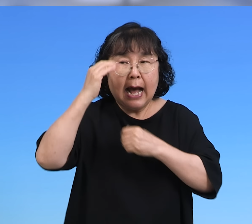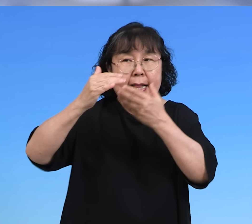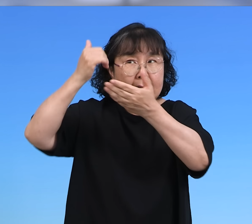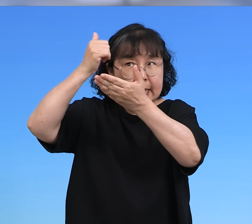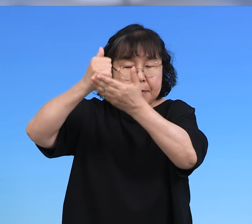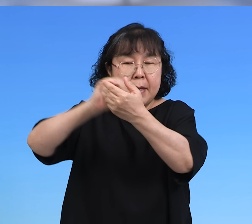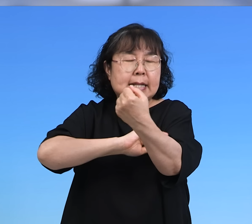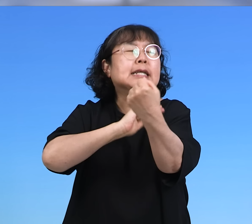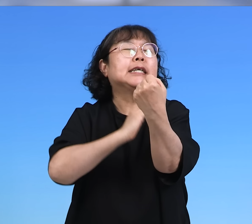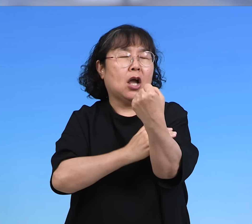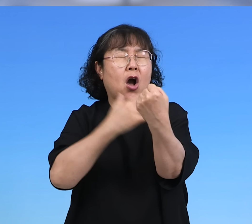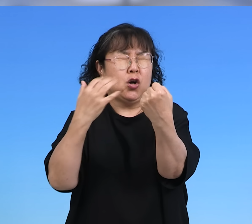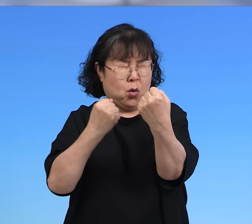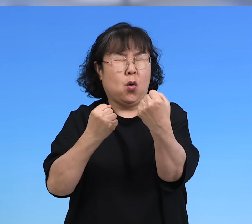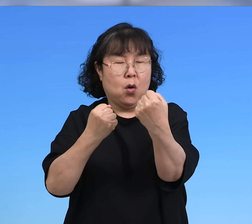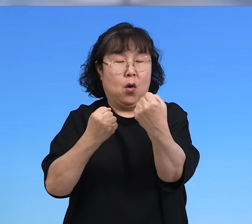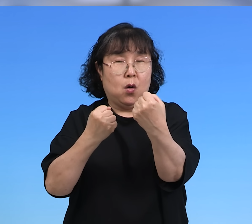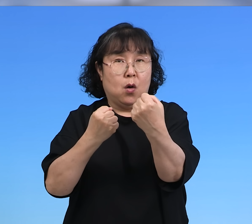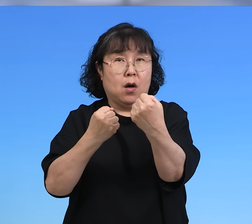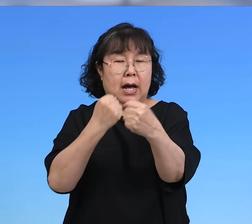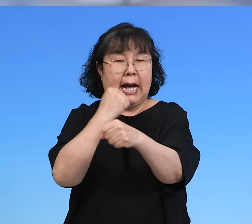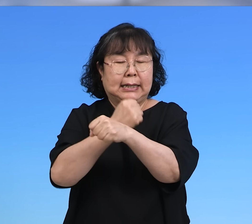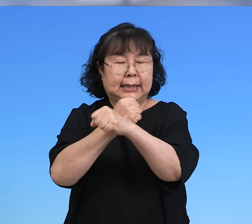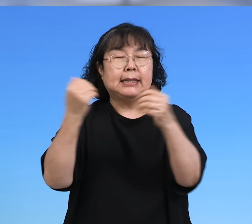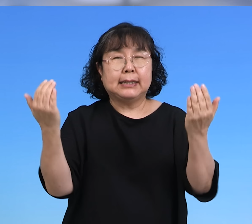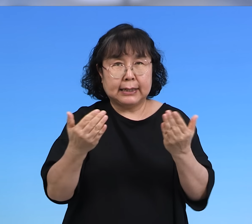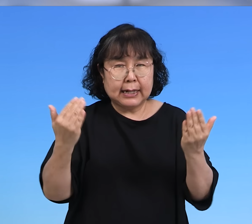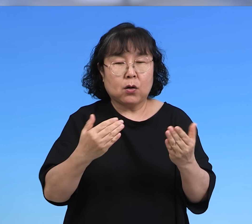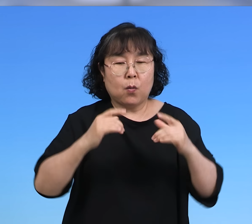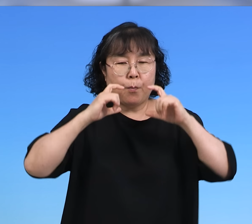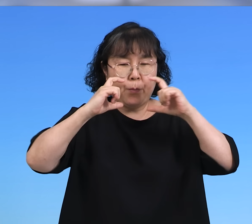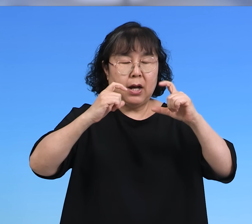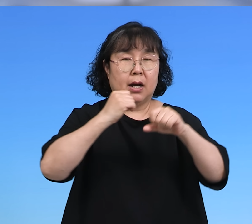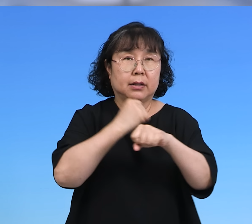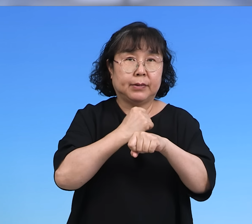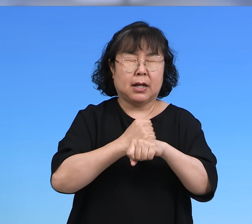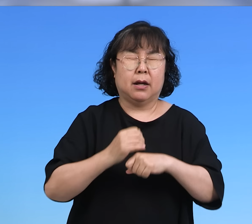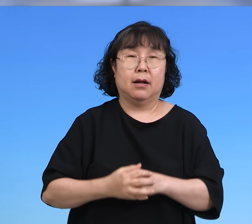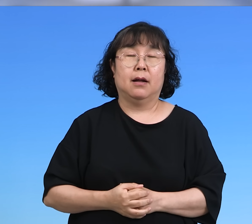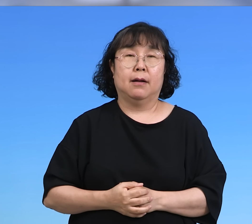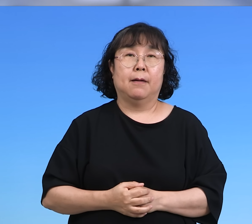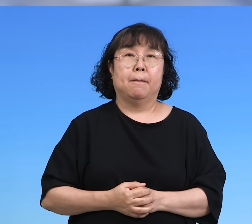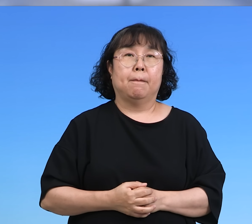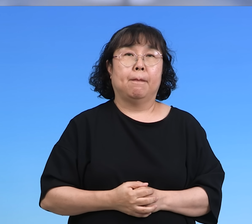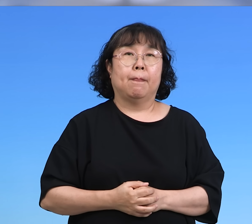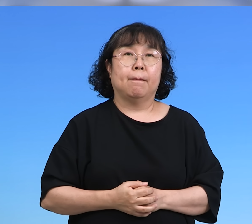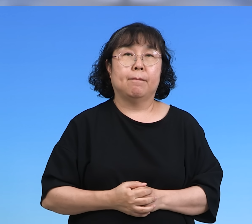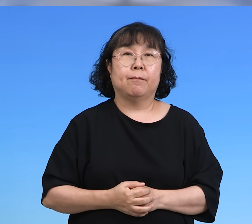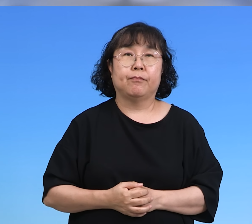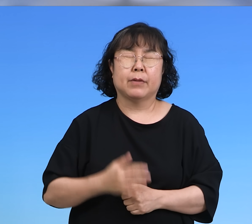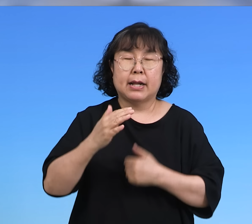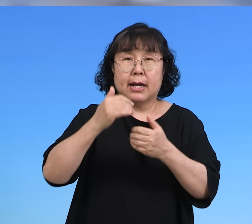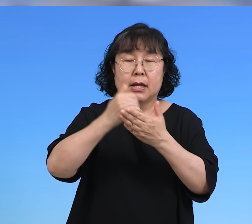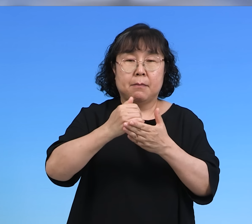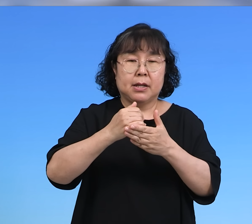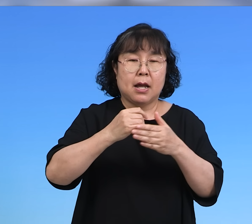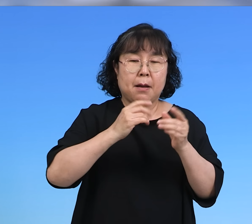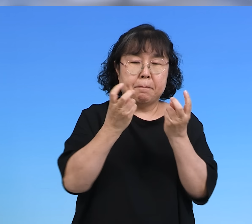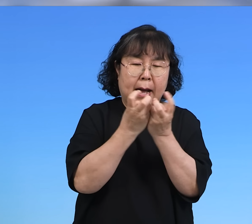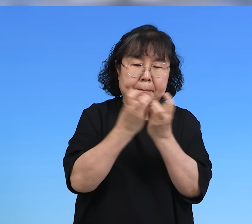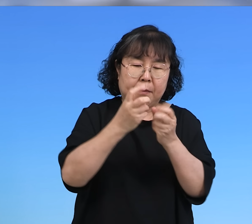일이야. 이것을 이제 선언을 해줘요. 그리고 3절부터 이제 5절까지 해서 이제 하나님이